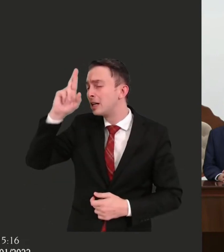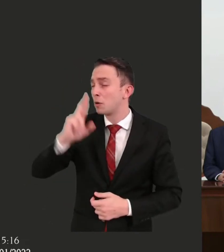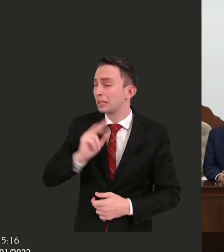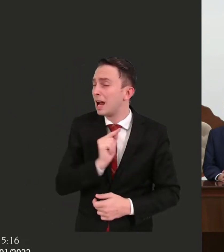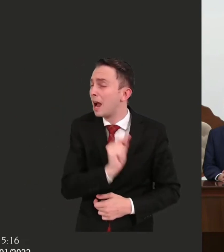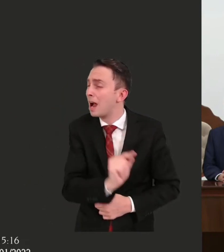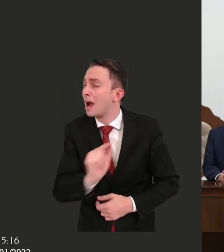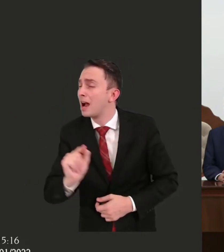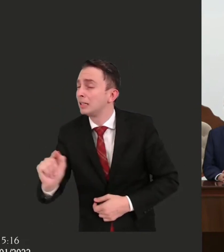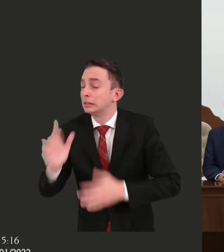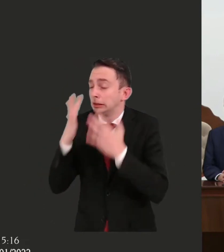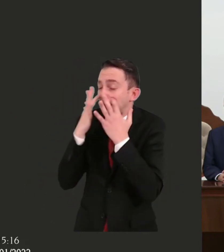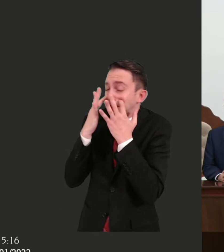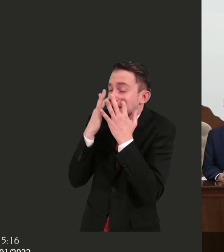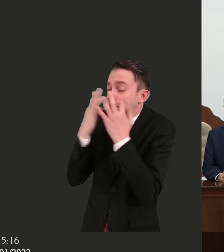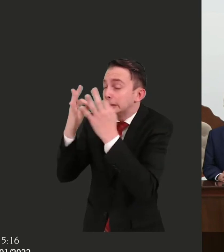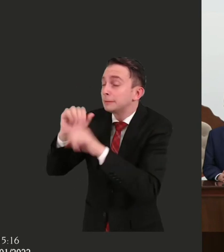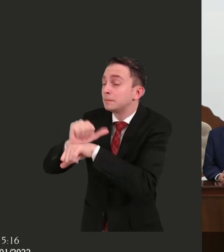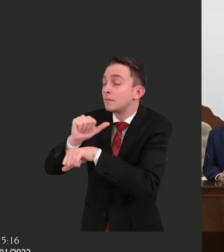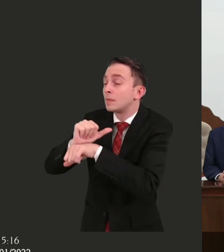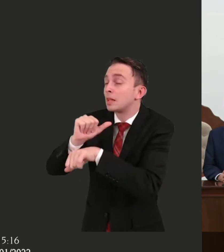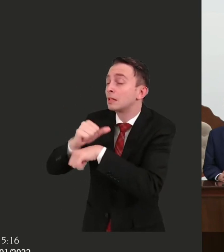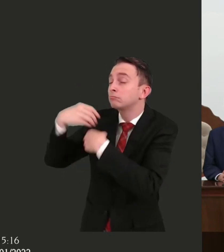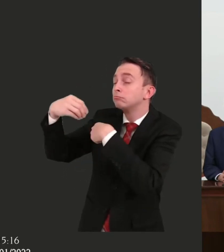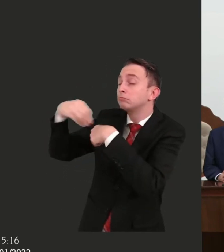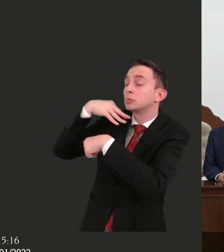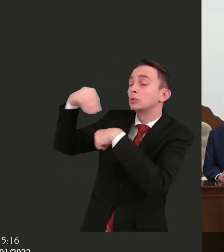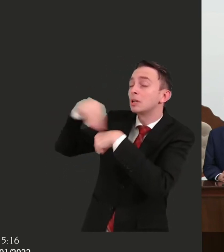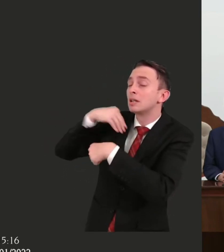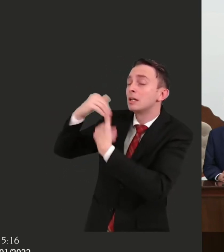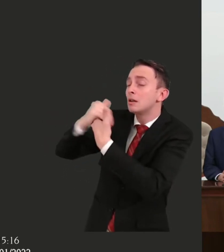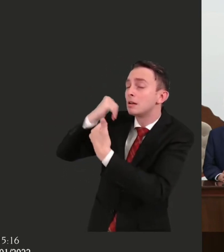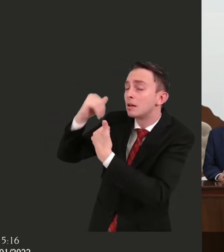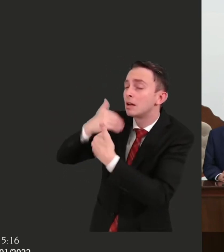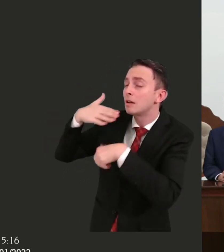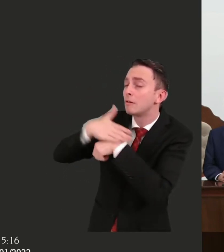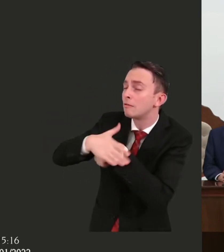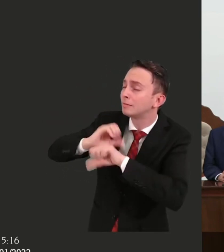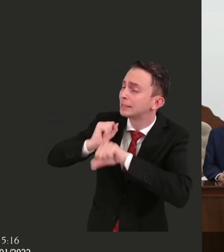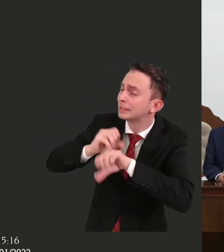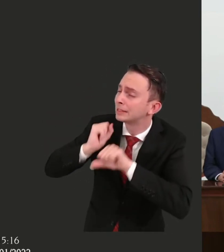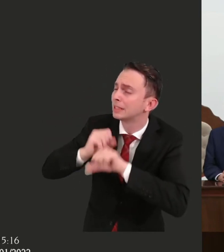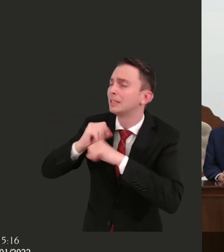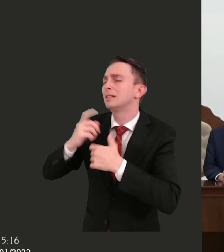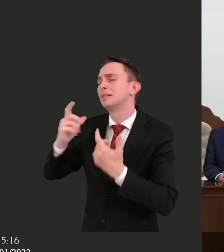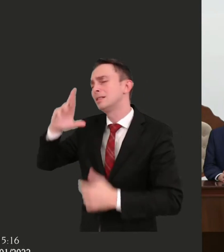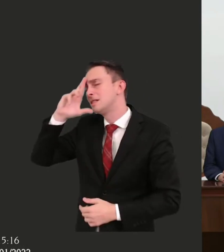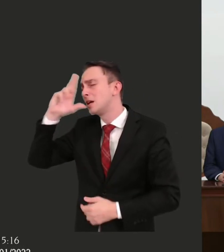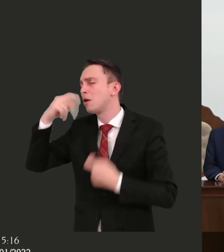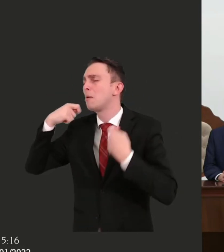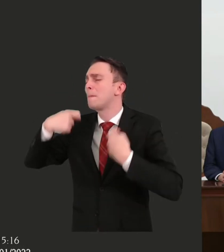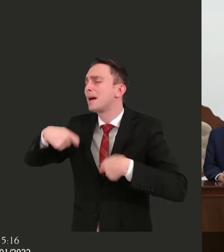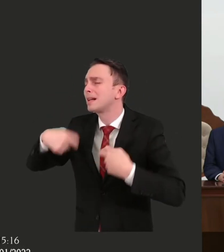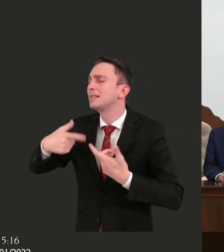comunhão, esperando o teu falar, o teu ensino, a tua consolação e o poder do alto na